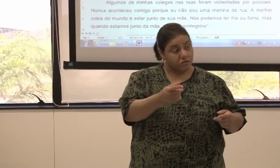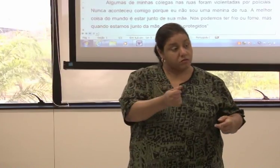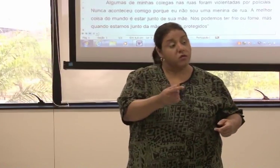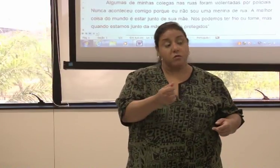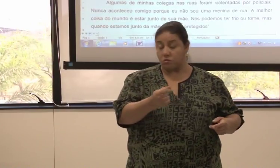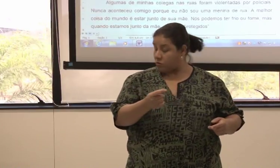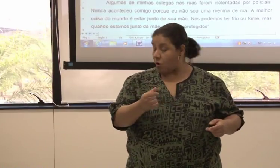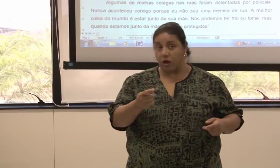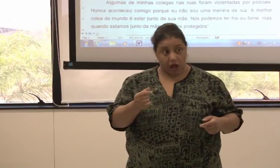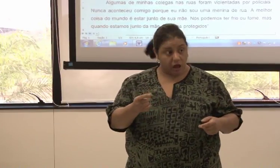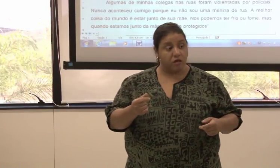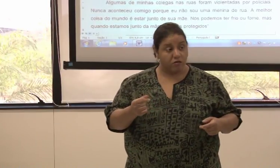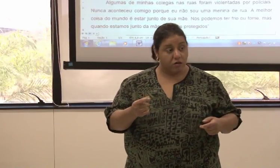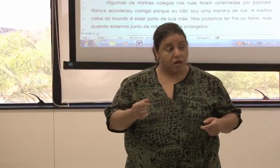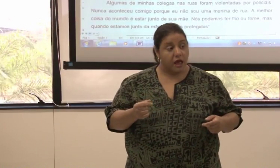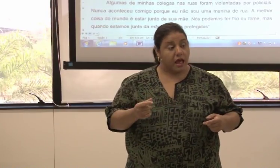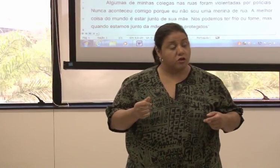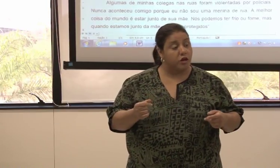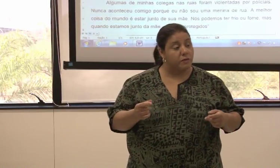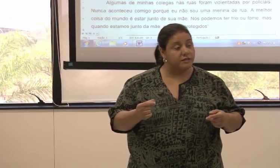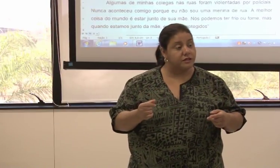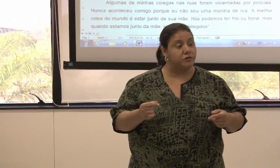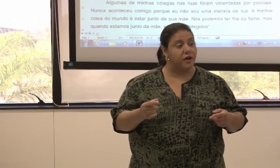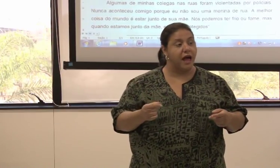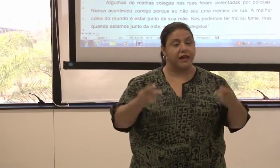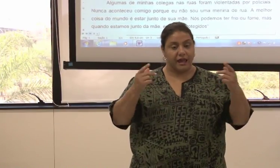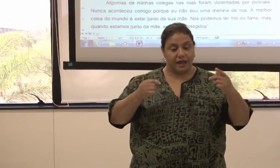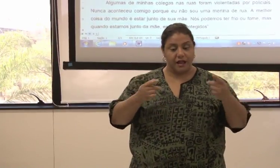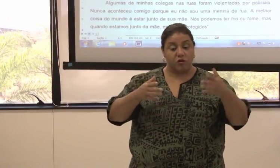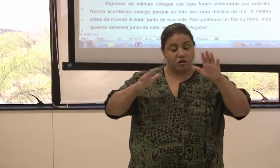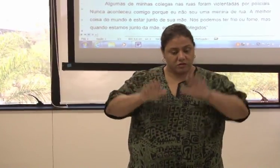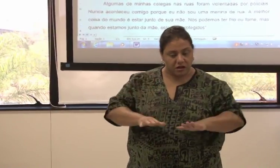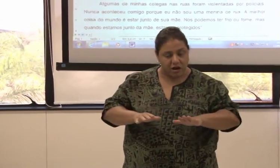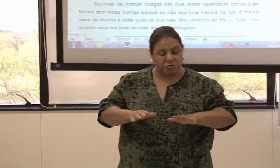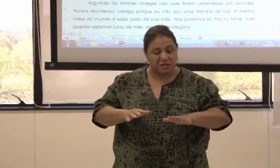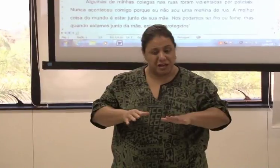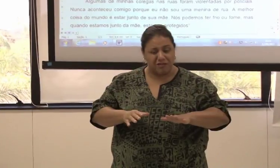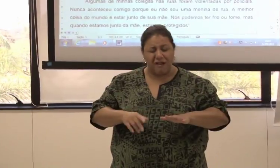Tipo, continuar Ok. tentando. Tenta. Eu só preciso falar que, então, nós ficamos e